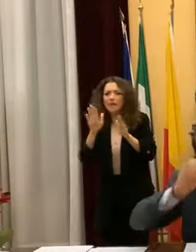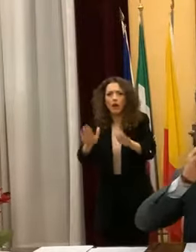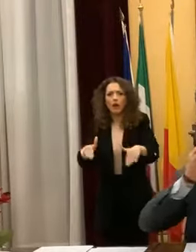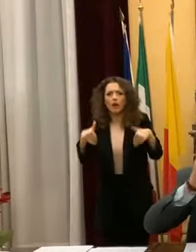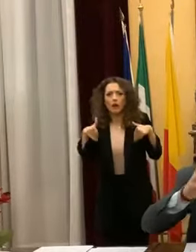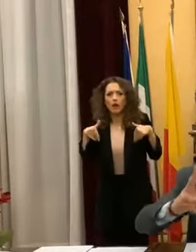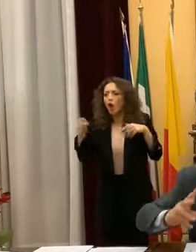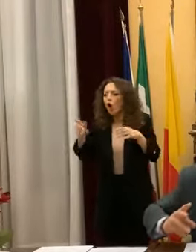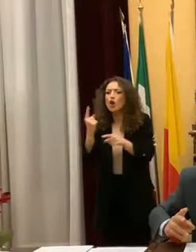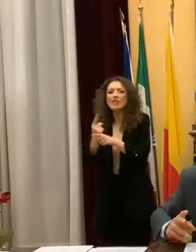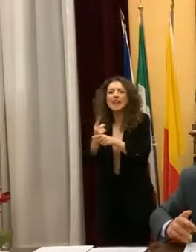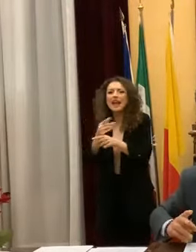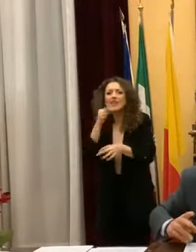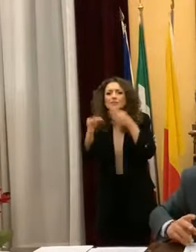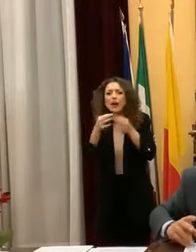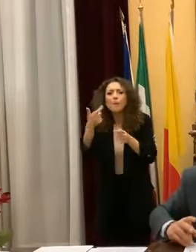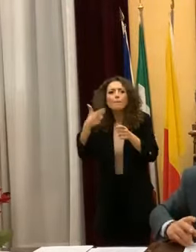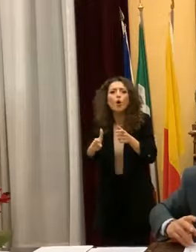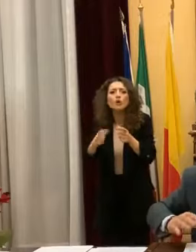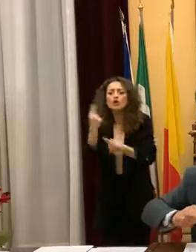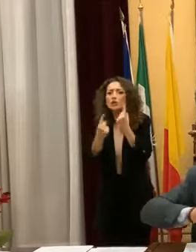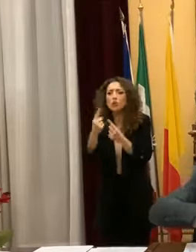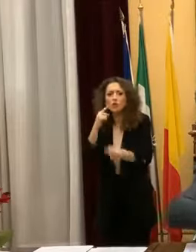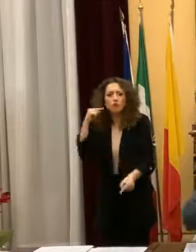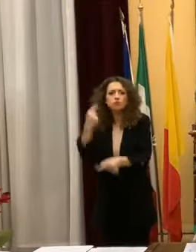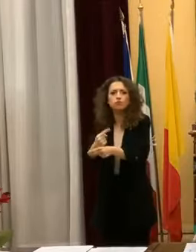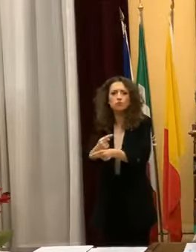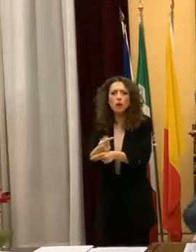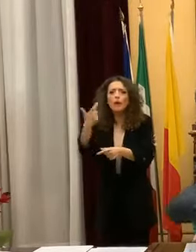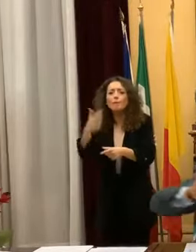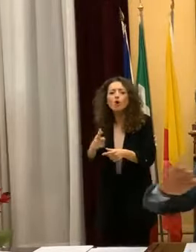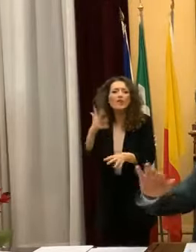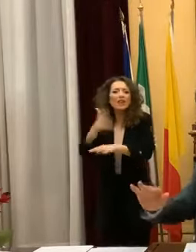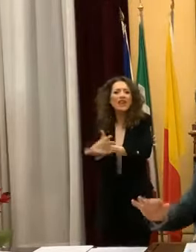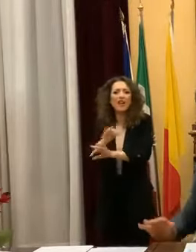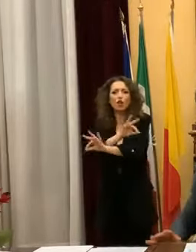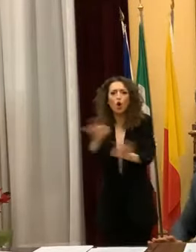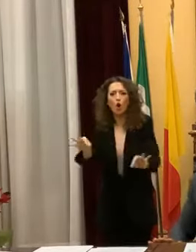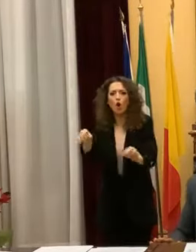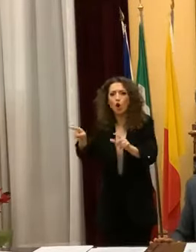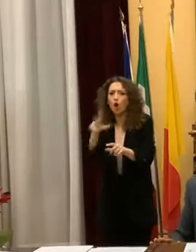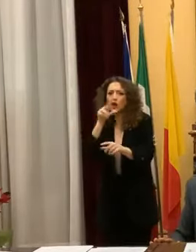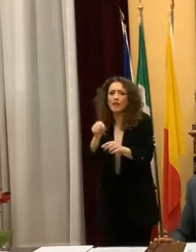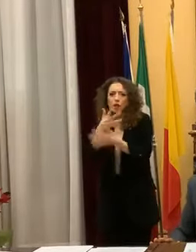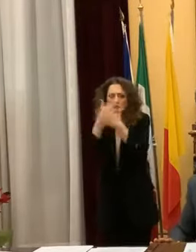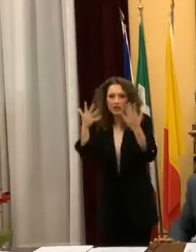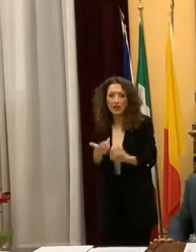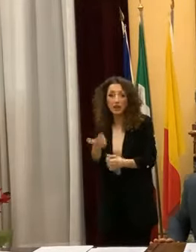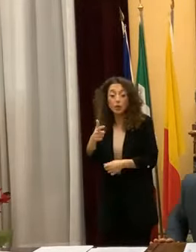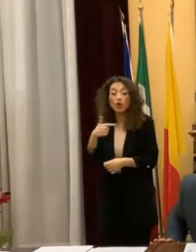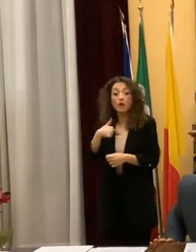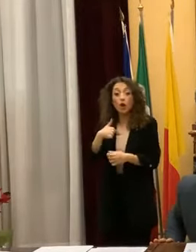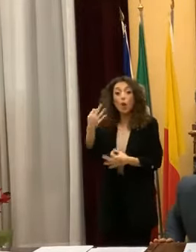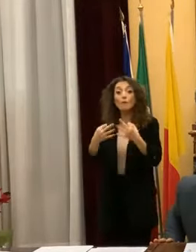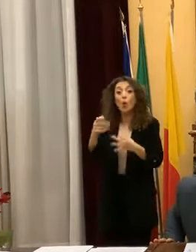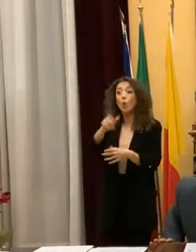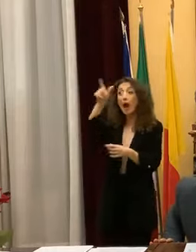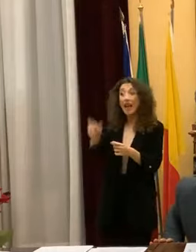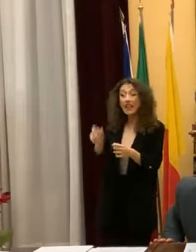dare spiegazioni. Perché li denuncerò in tutte le procure d'Italia, a